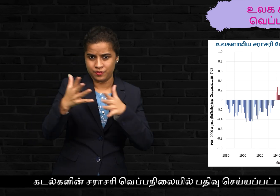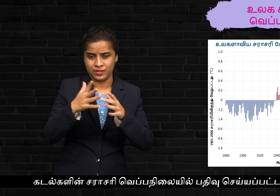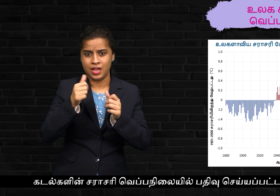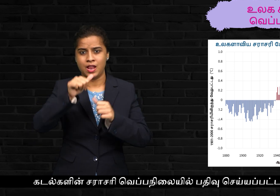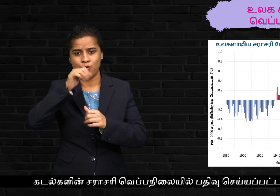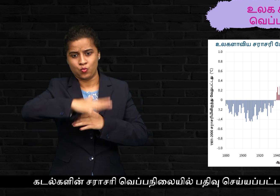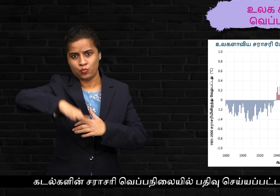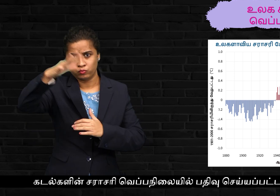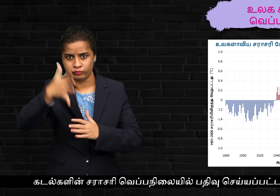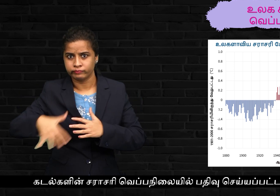ஆகும்.